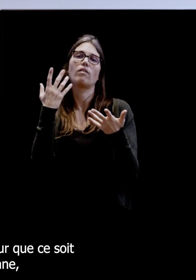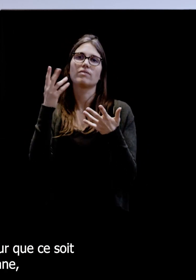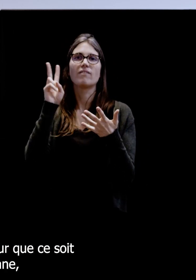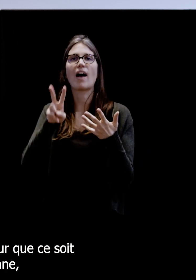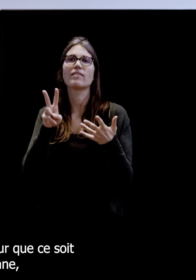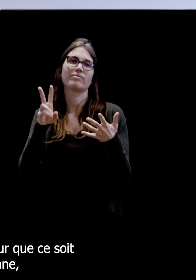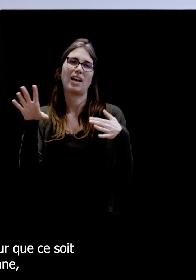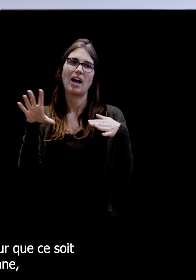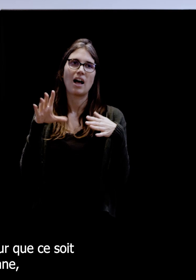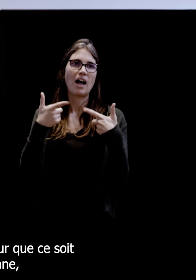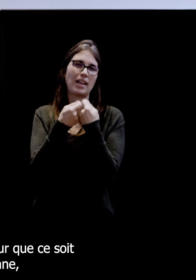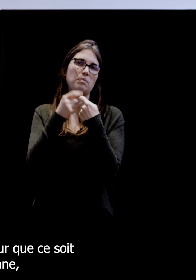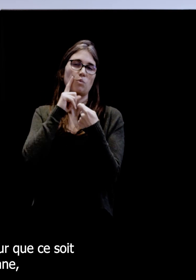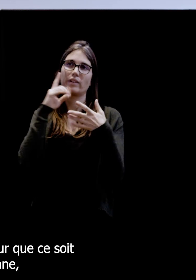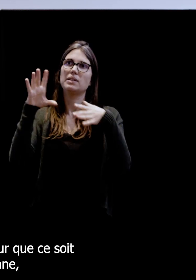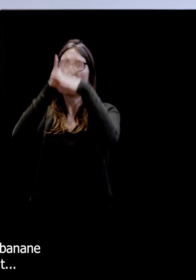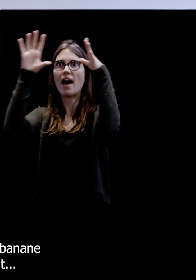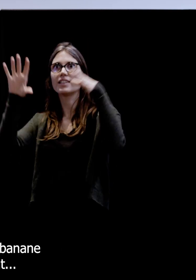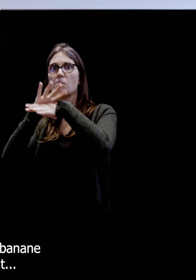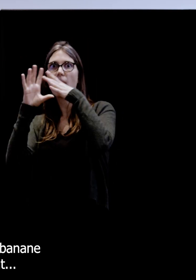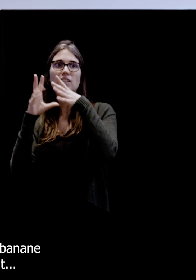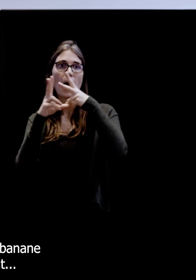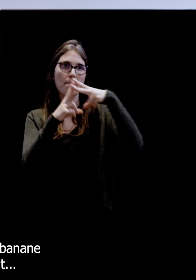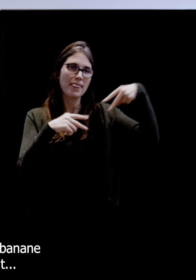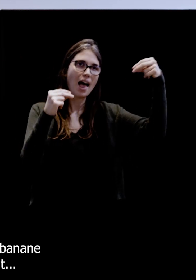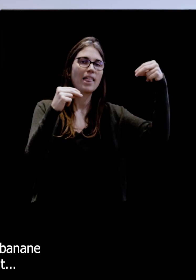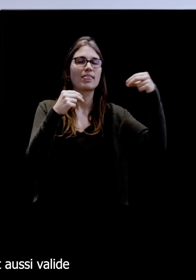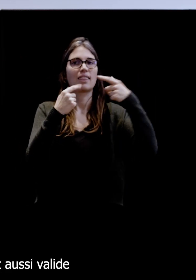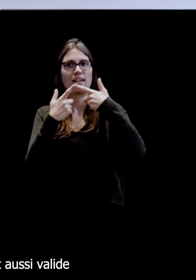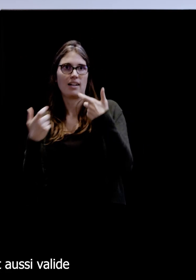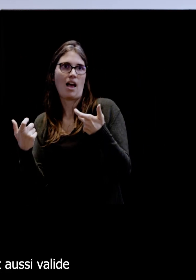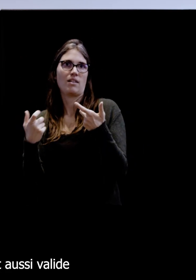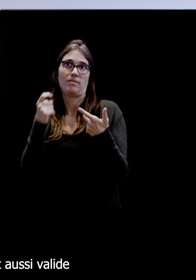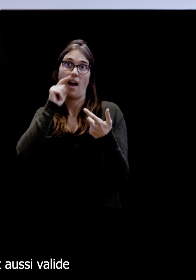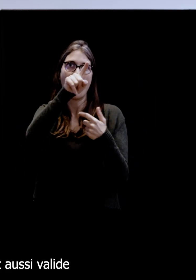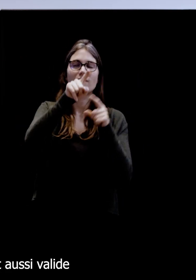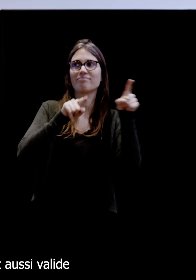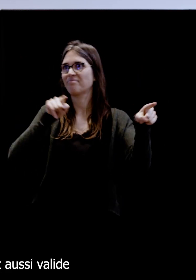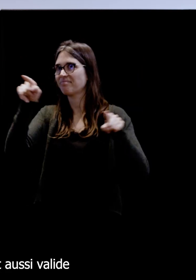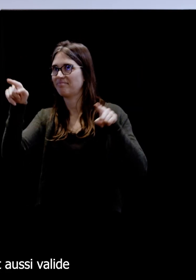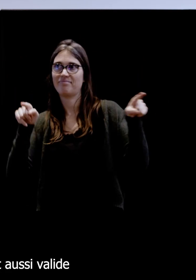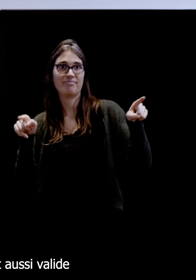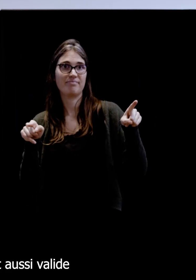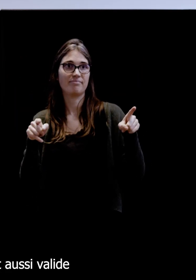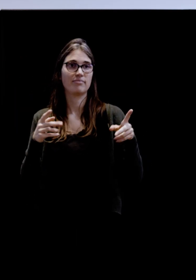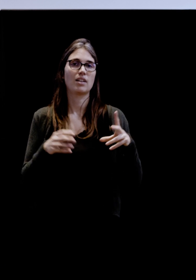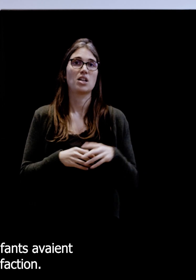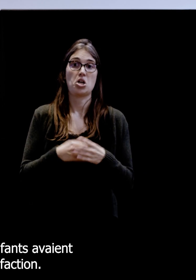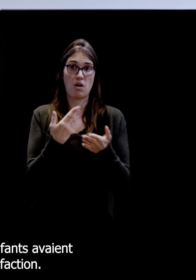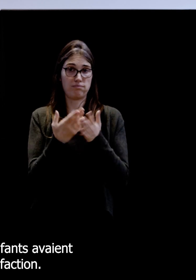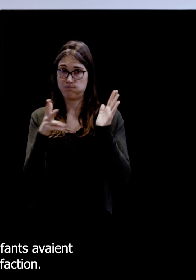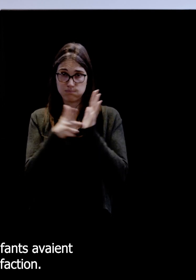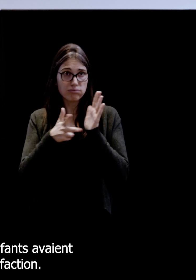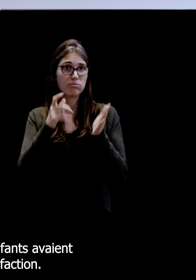des images pour que ce soit plus facile, pour que la banane, on a mis l'image de la banane pour qu'ils puissent... Bref, on a montré que c'était tout assez valide